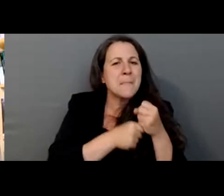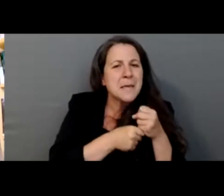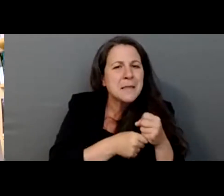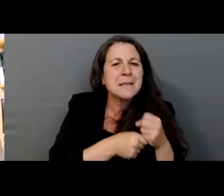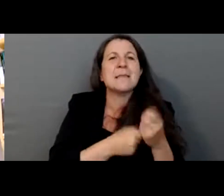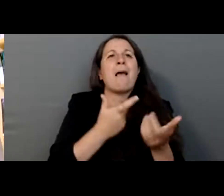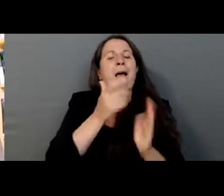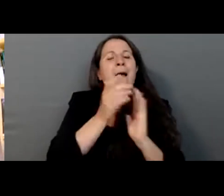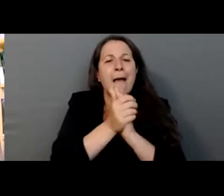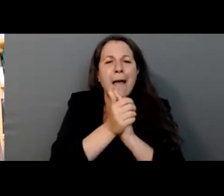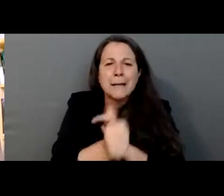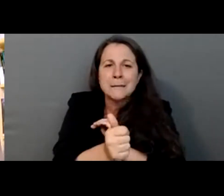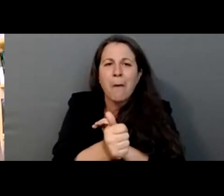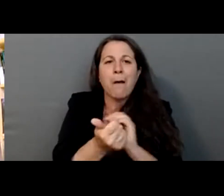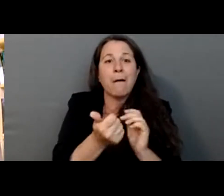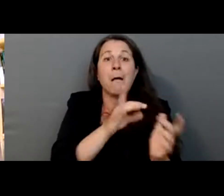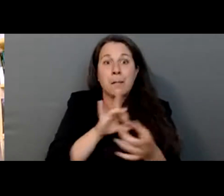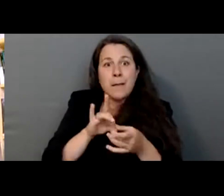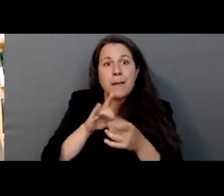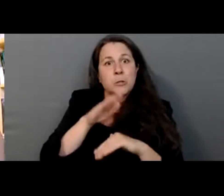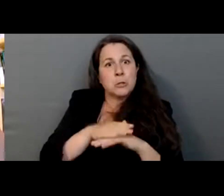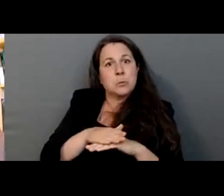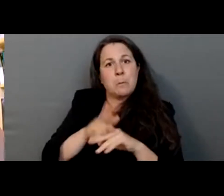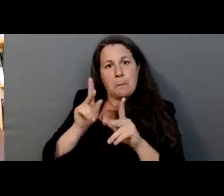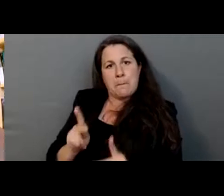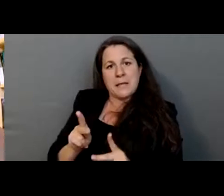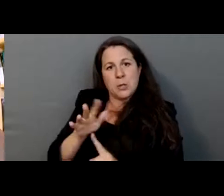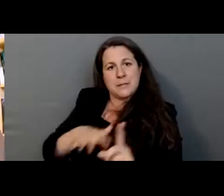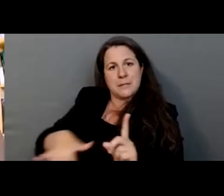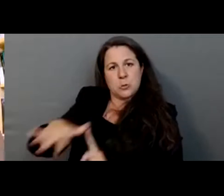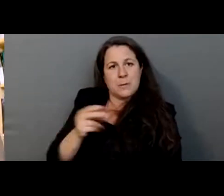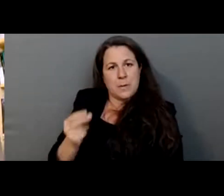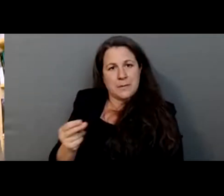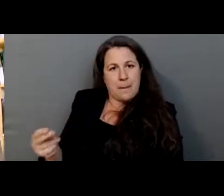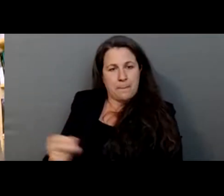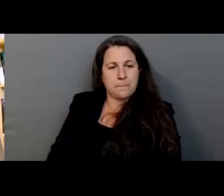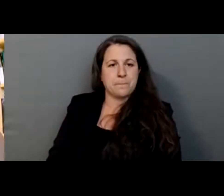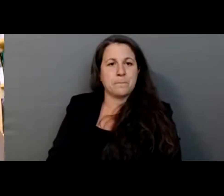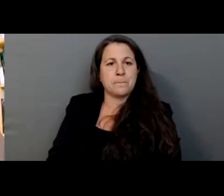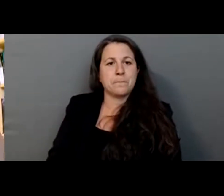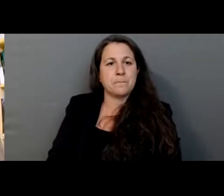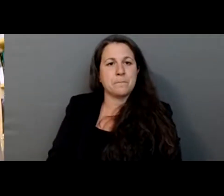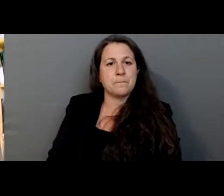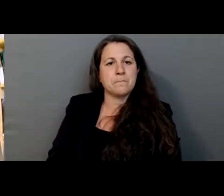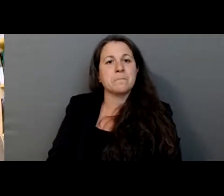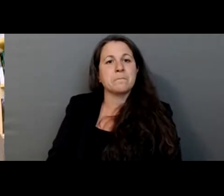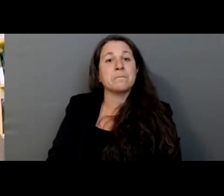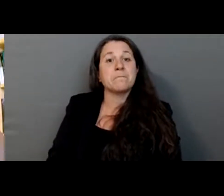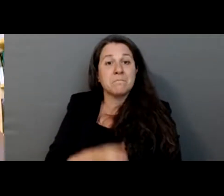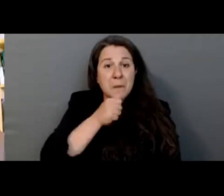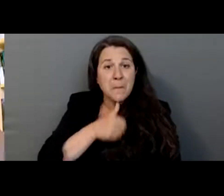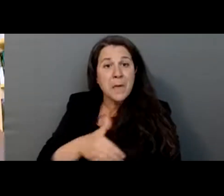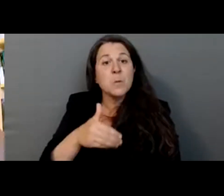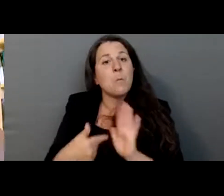droits des personnes en situation de handicap. Va être présenté à l'écran à l'instant le programme de ce lancement, qui est